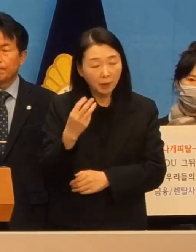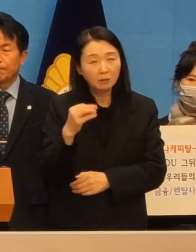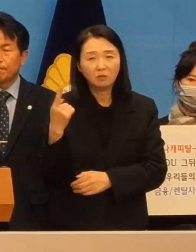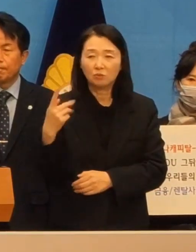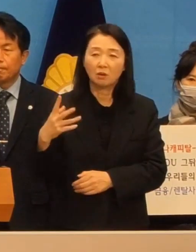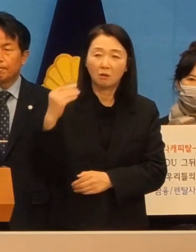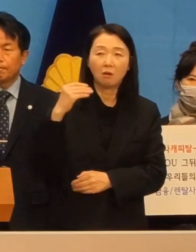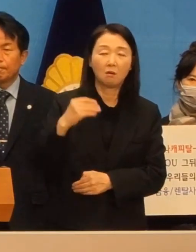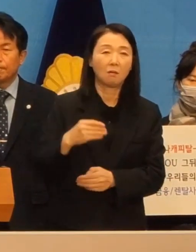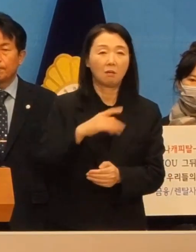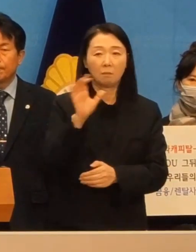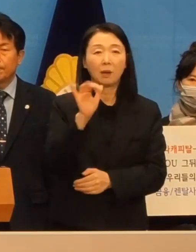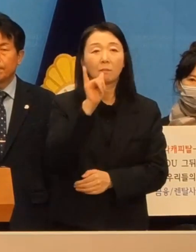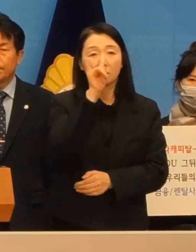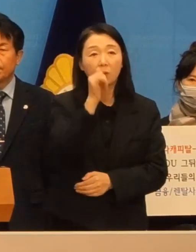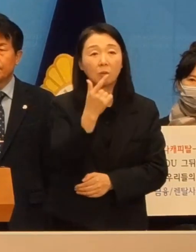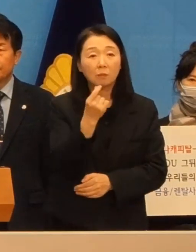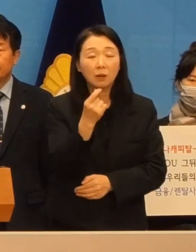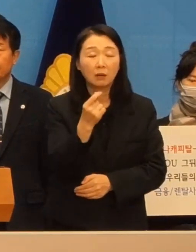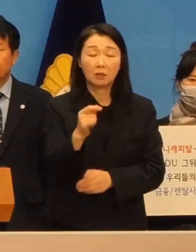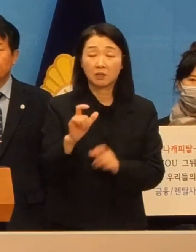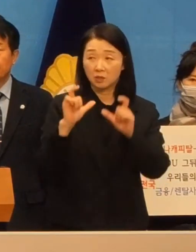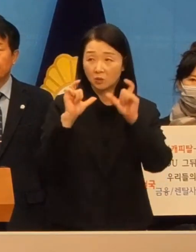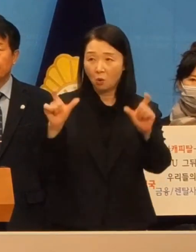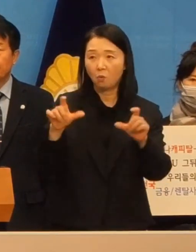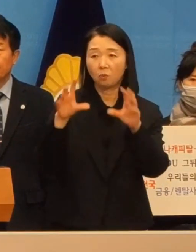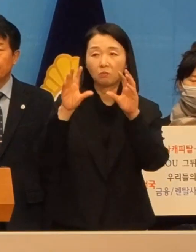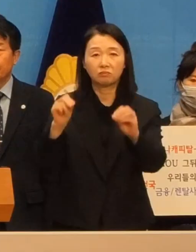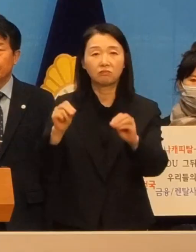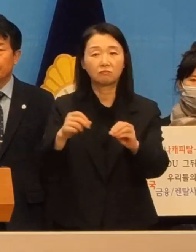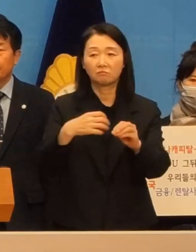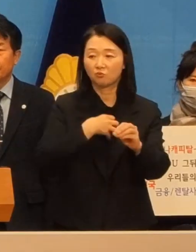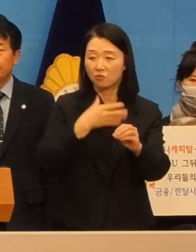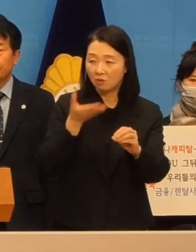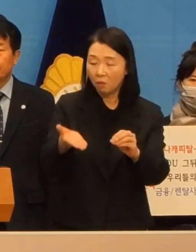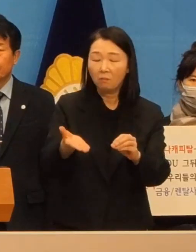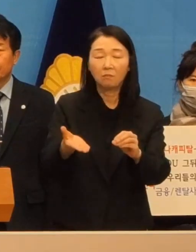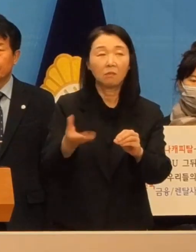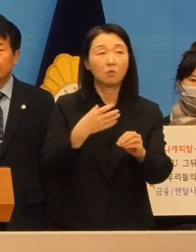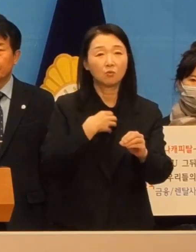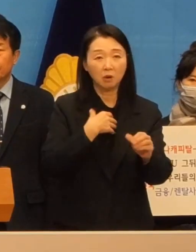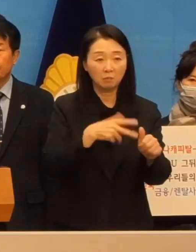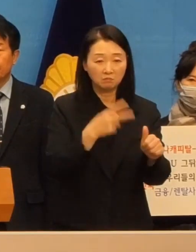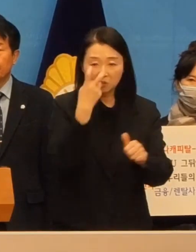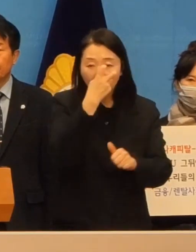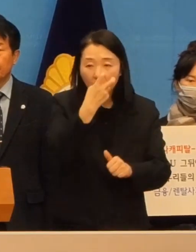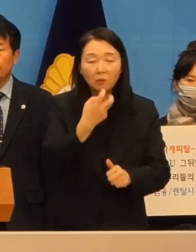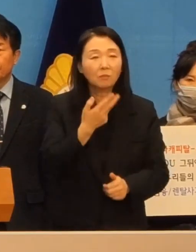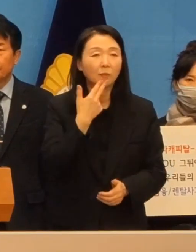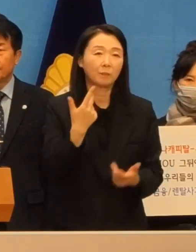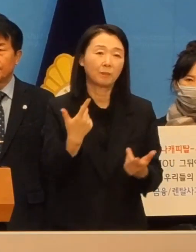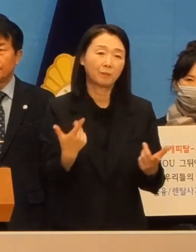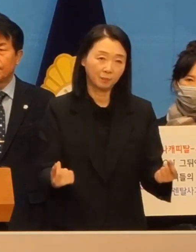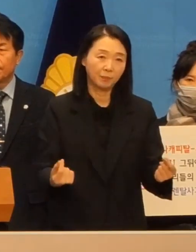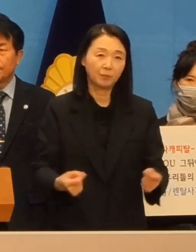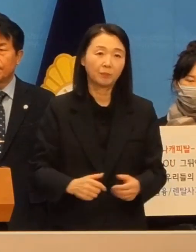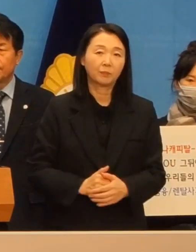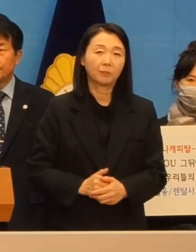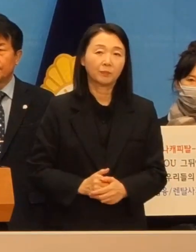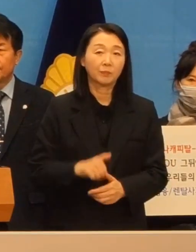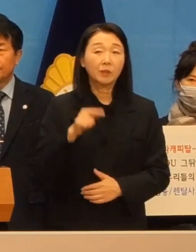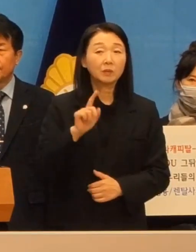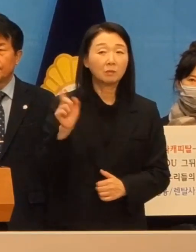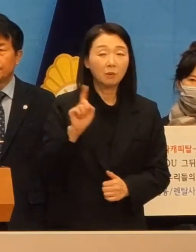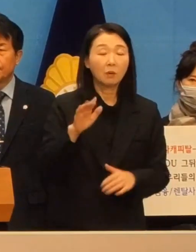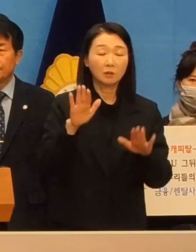건이 반복되는 동안에도 경고도, 중단도, 위험 점검조차 없었다는 것입니다. 이것은 더